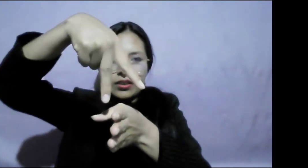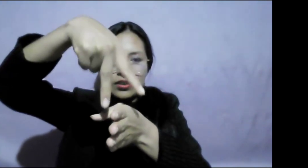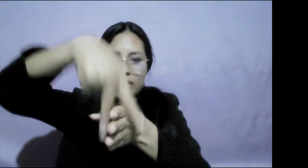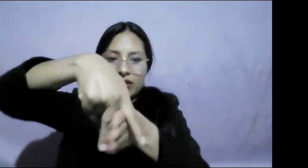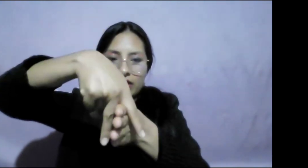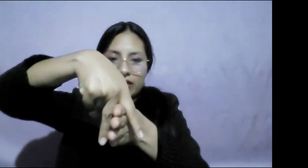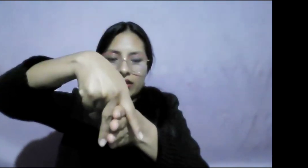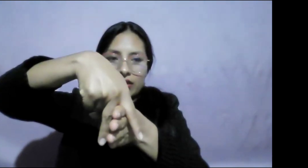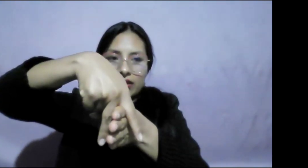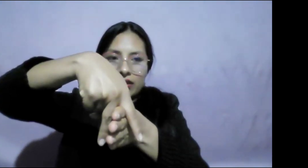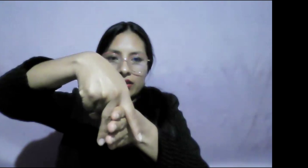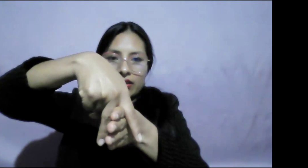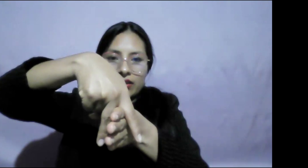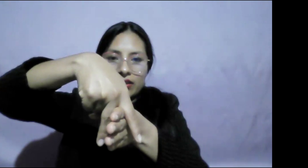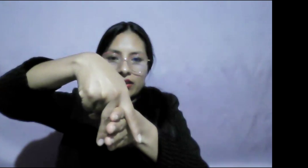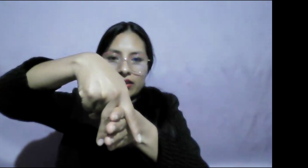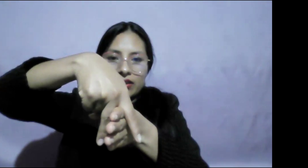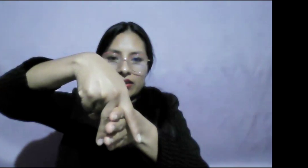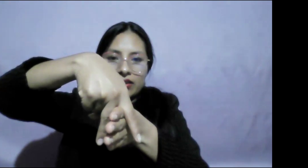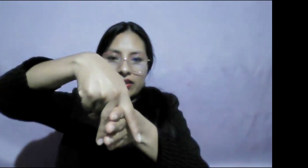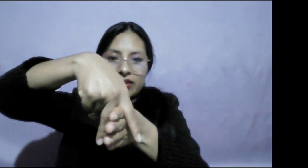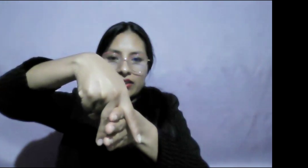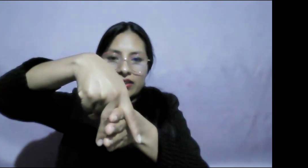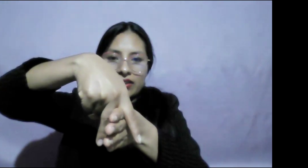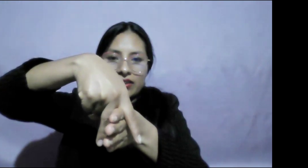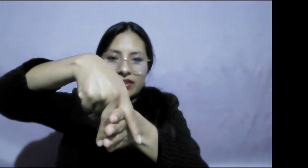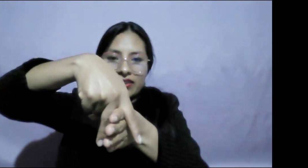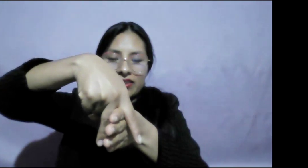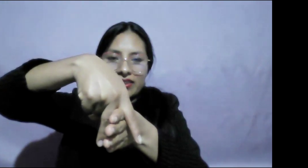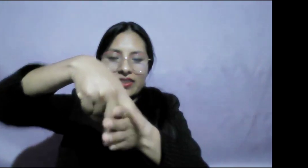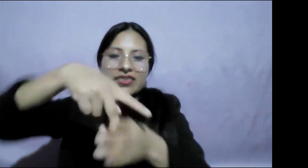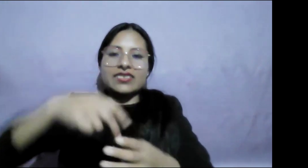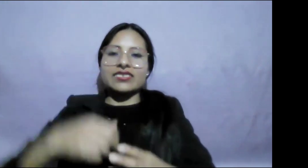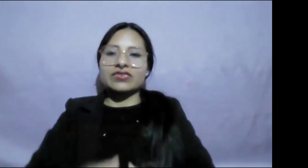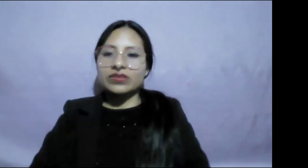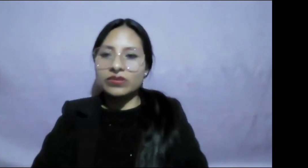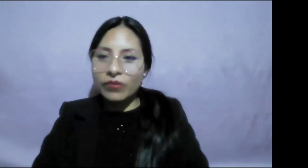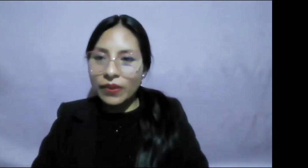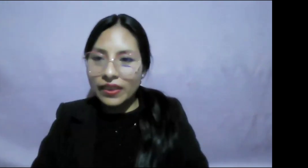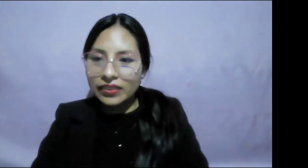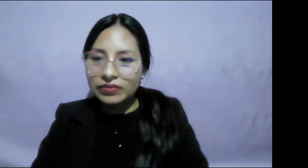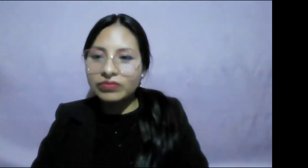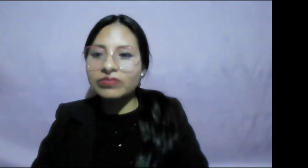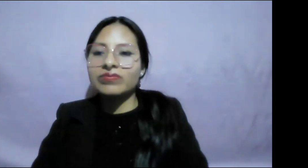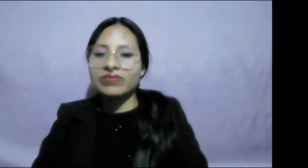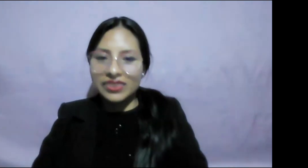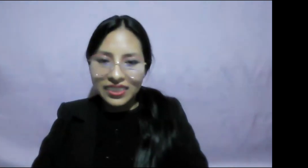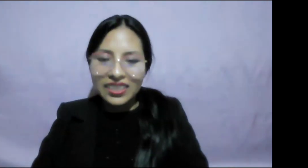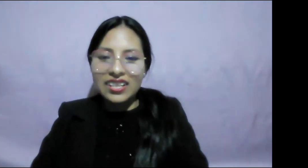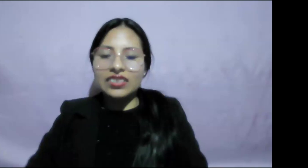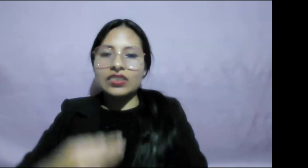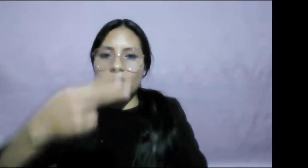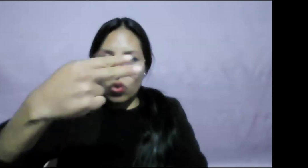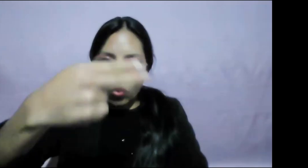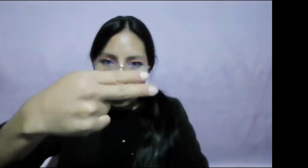montarte no la H giras tu mano haces un círculo y se mua Sí el